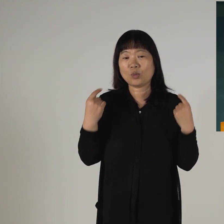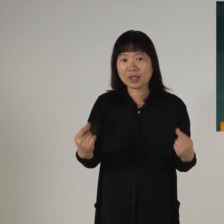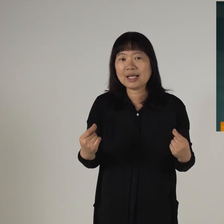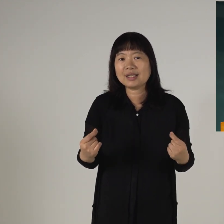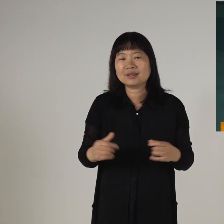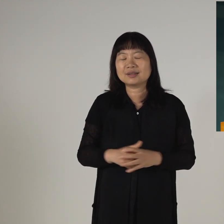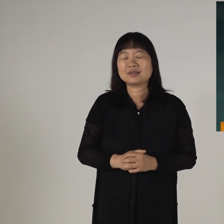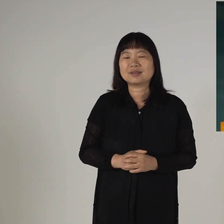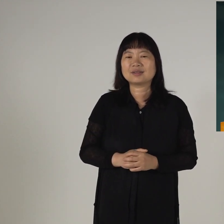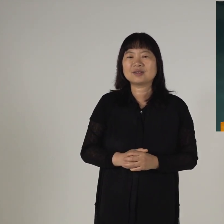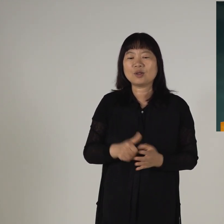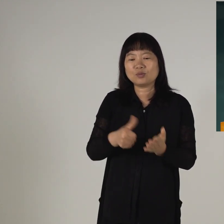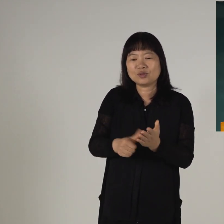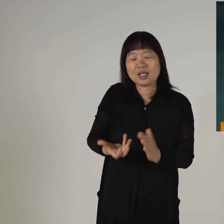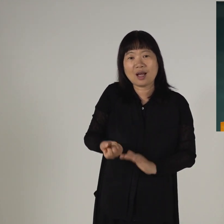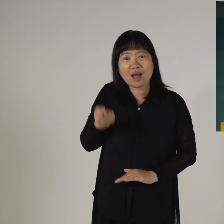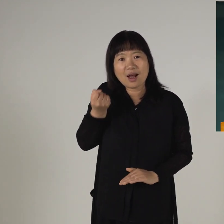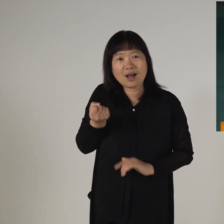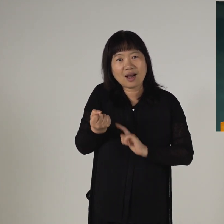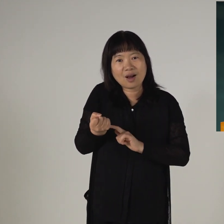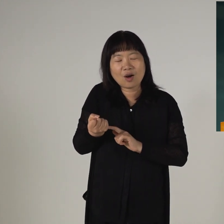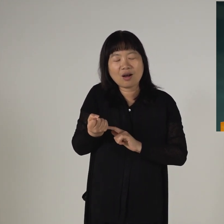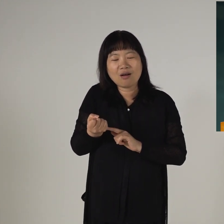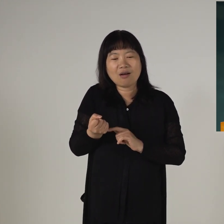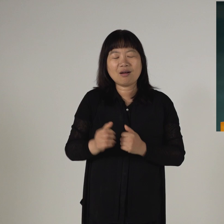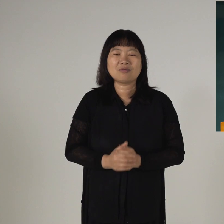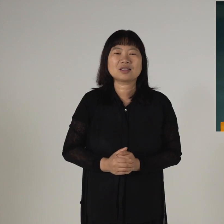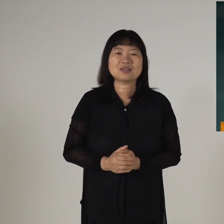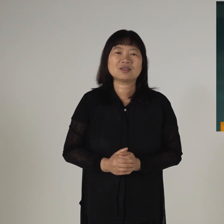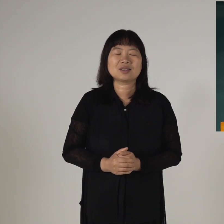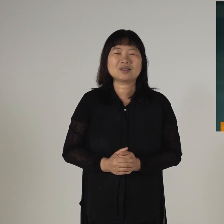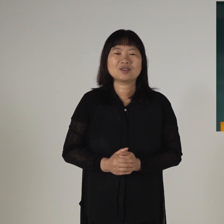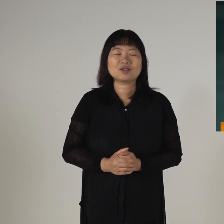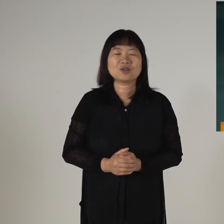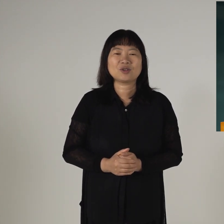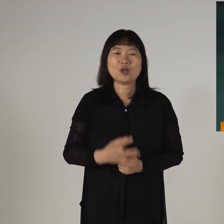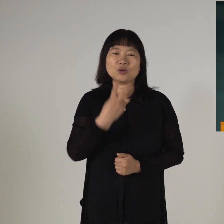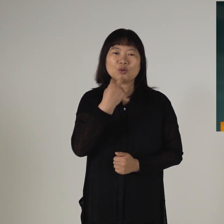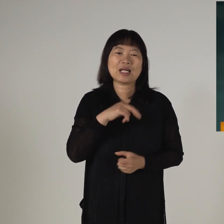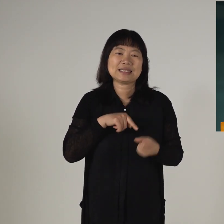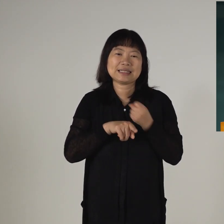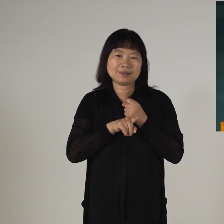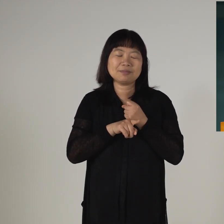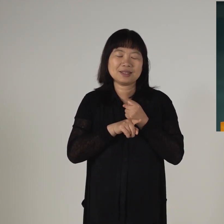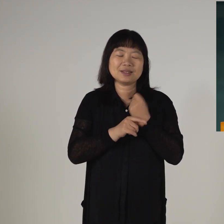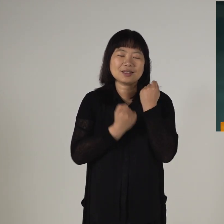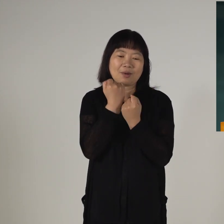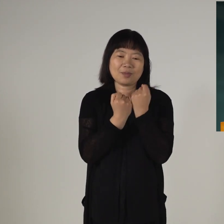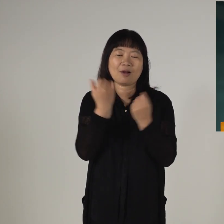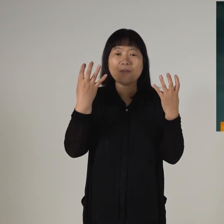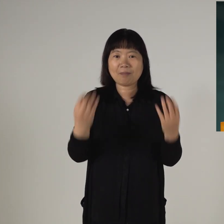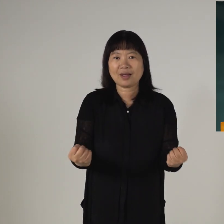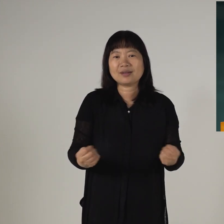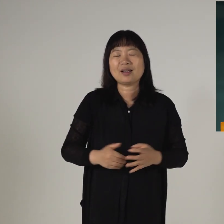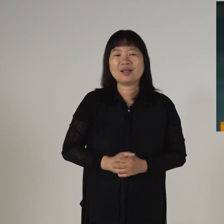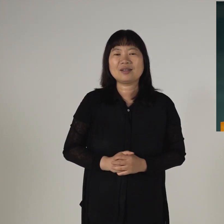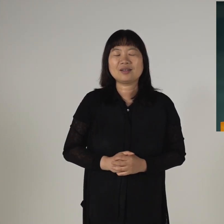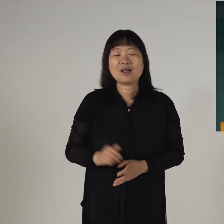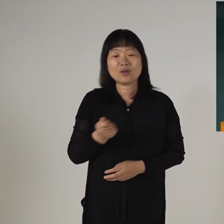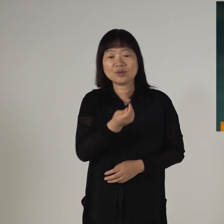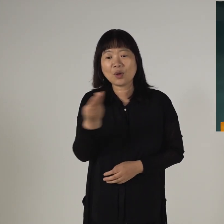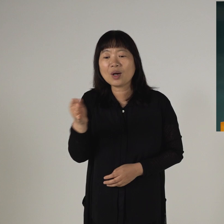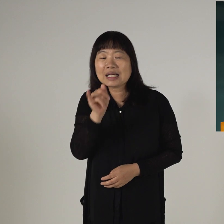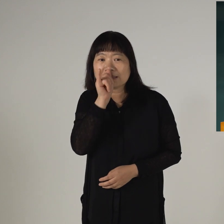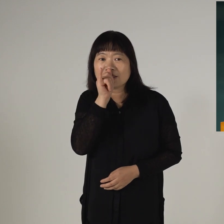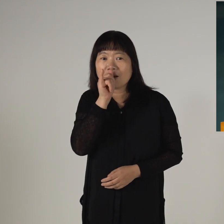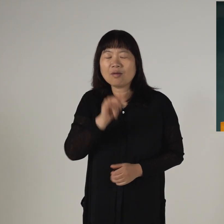똑같은 물체를 가지고 역설적으로 이중적으로 설명하는 메시지가 참 많아요. 뭐 여러 개가 있을